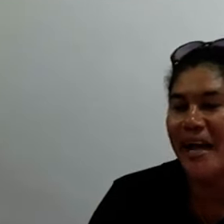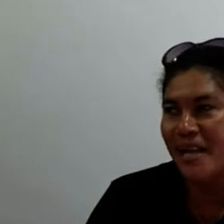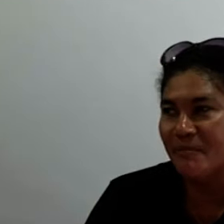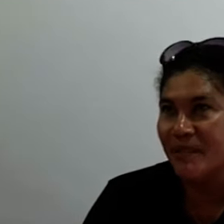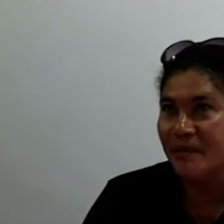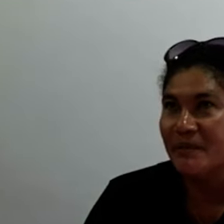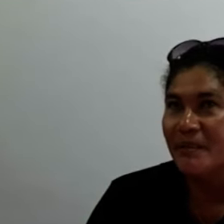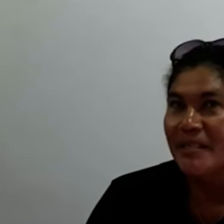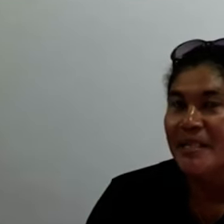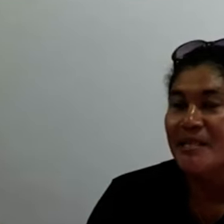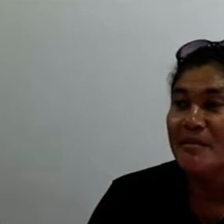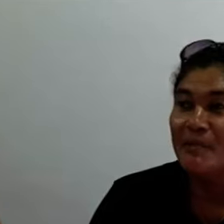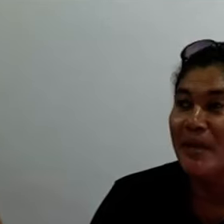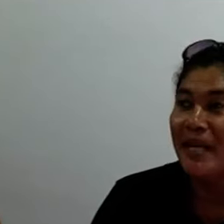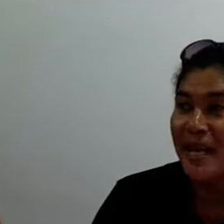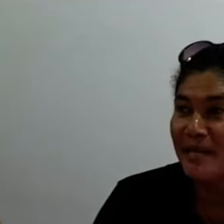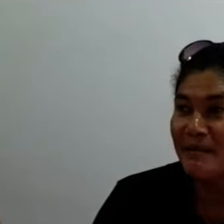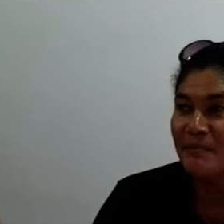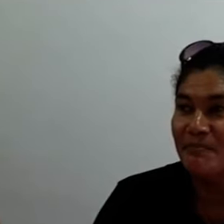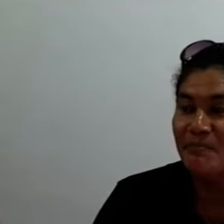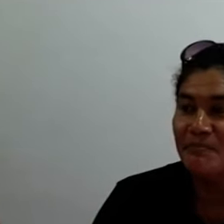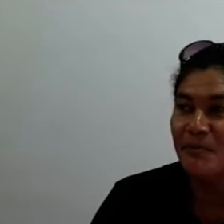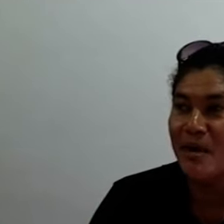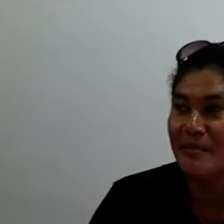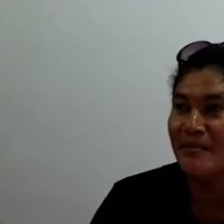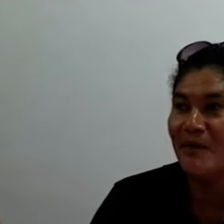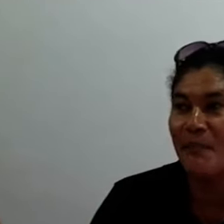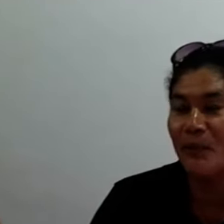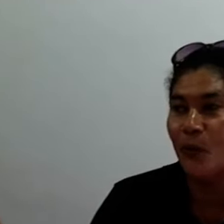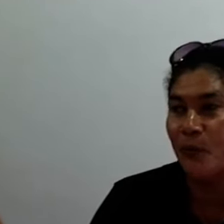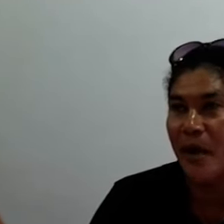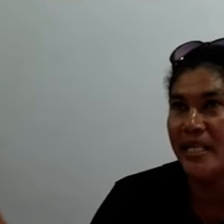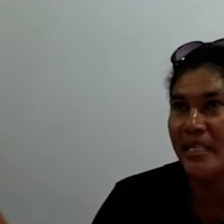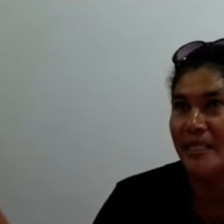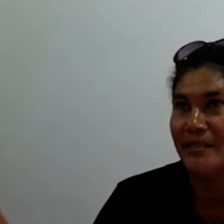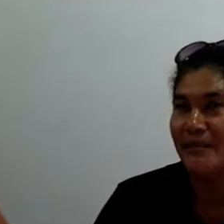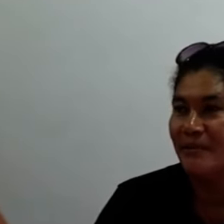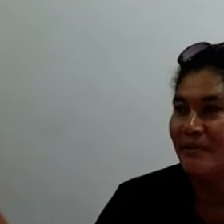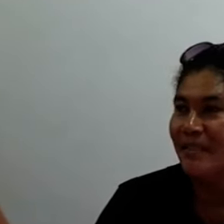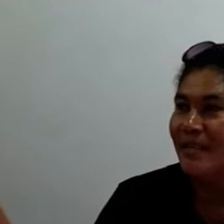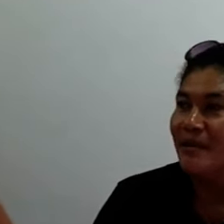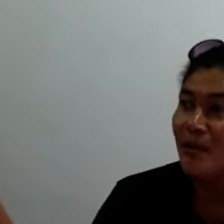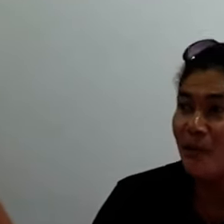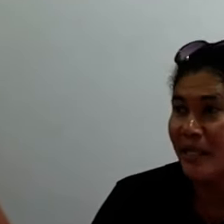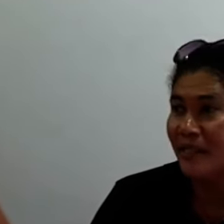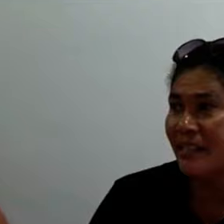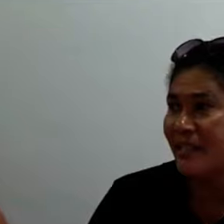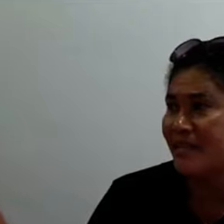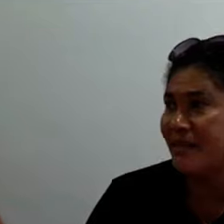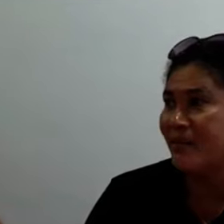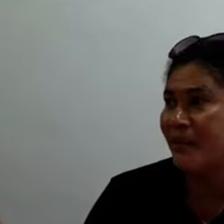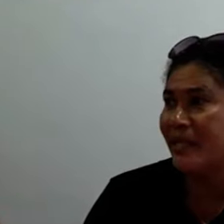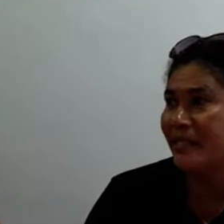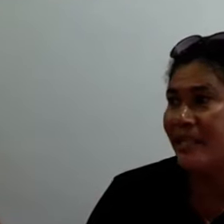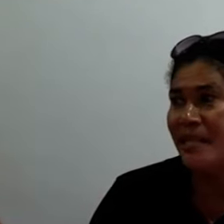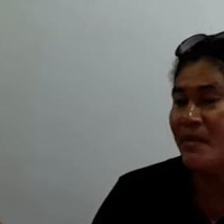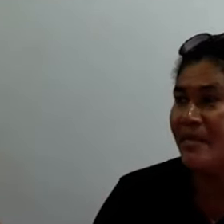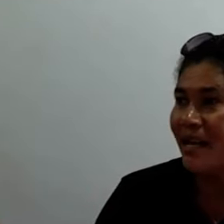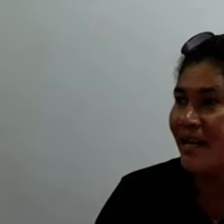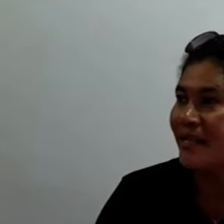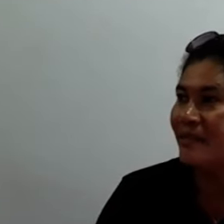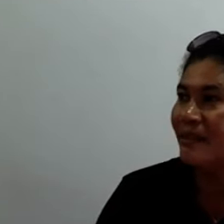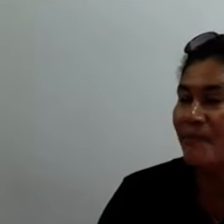Très calme. Seulement là, on a cessé de faire une panique. On parlait de 31 décembre, on a fait un